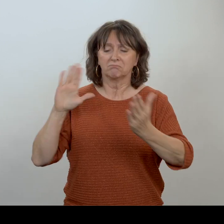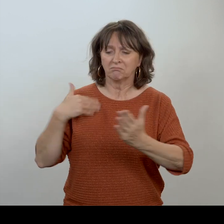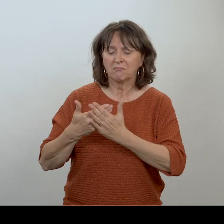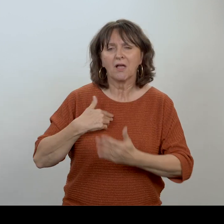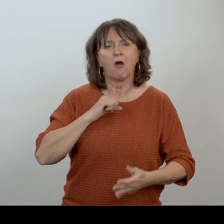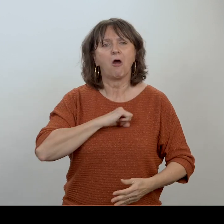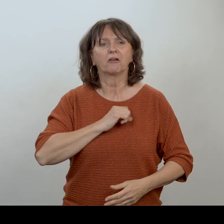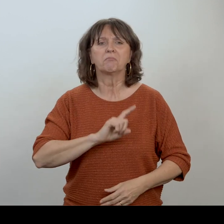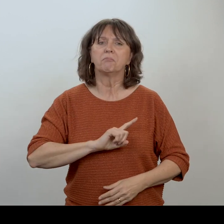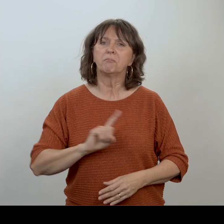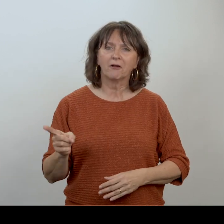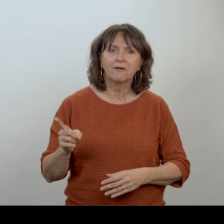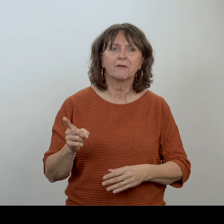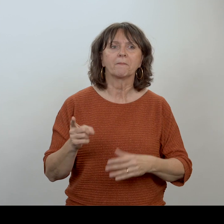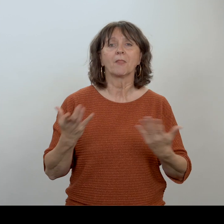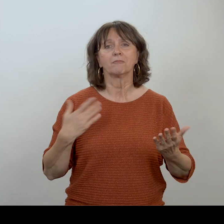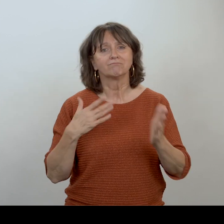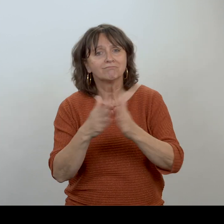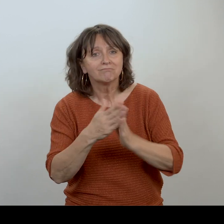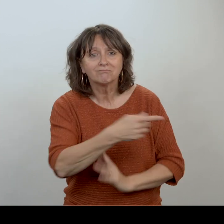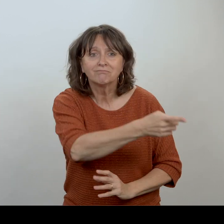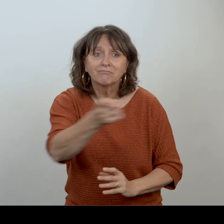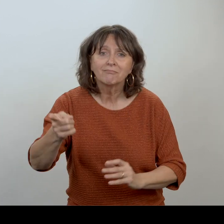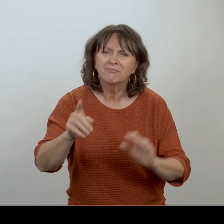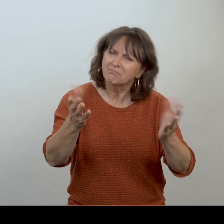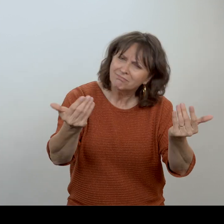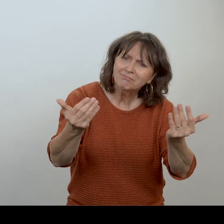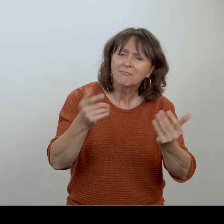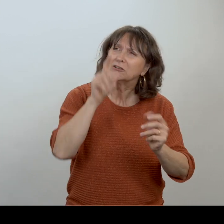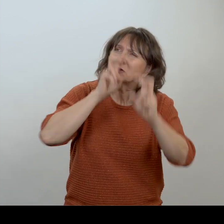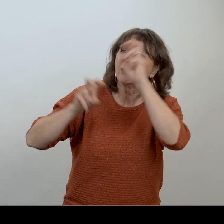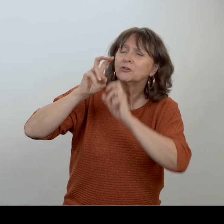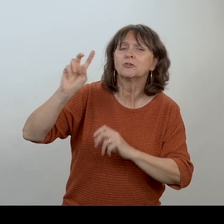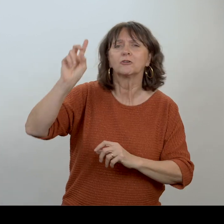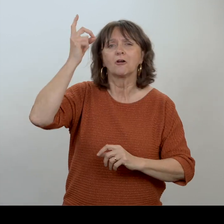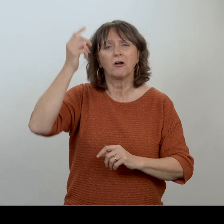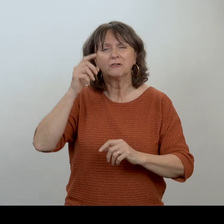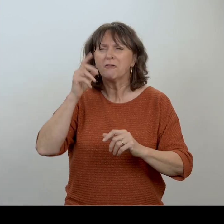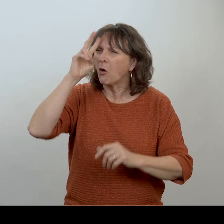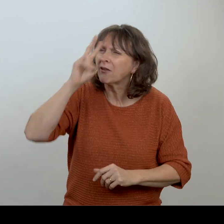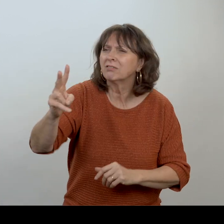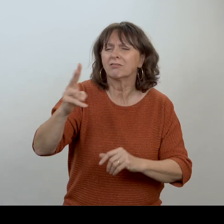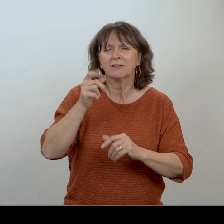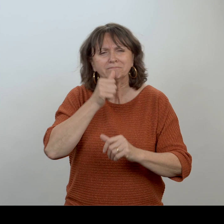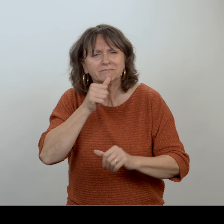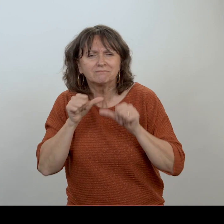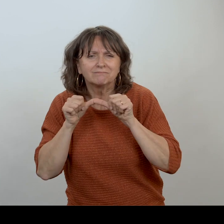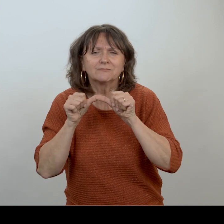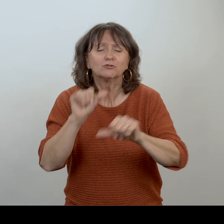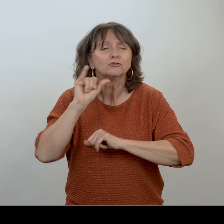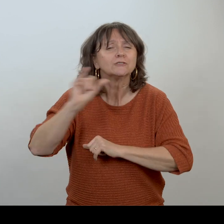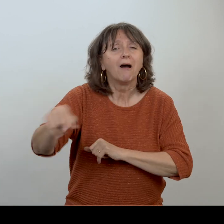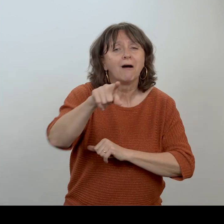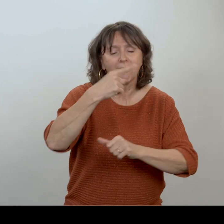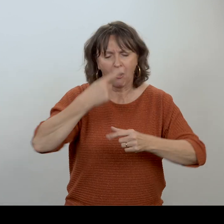jamais regretté. Aujourd'hui, je vous invite à chercher Dieu, honnêtement, avec persévérance, jusqu'à ce que vous